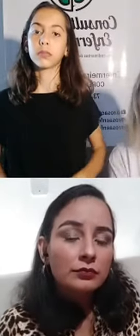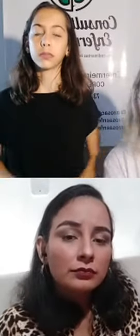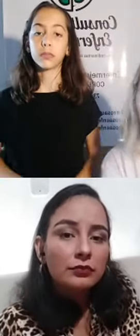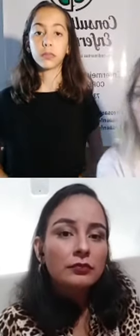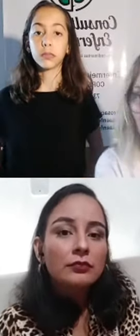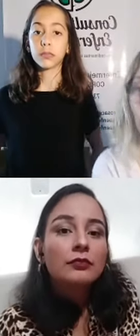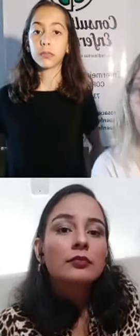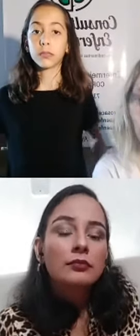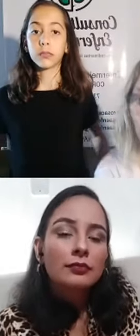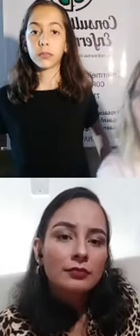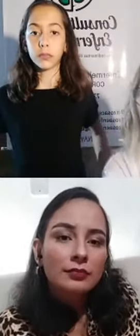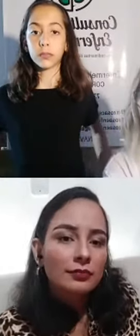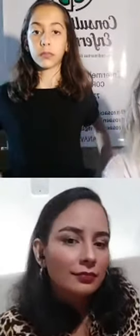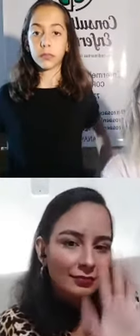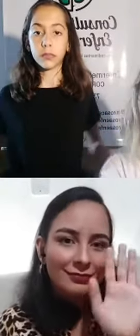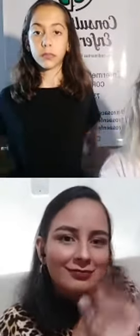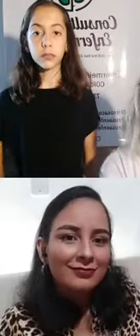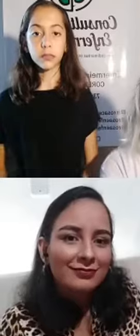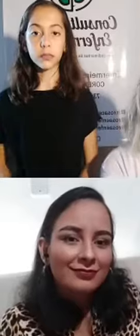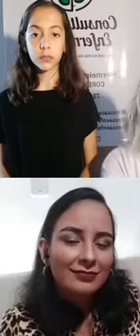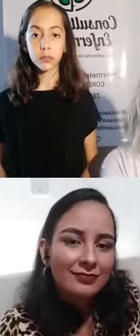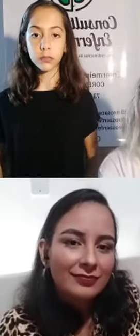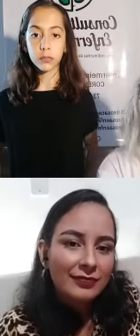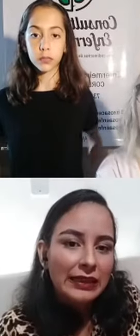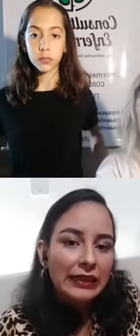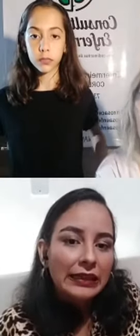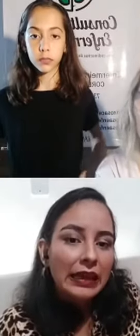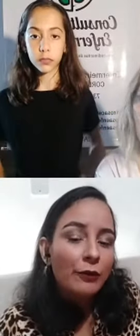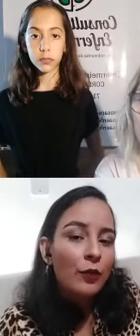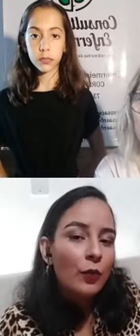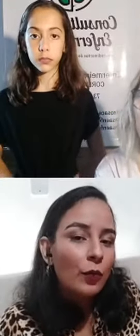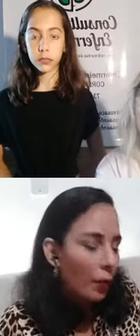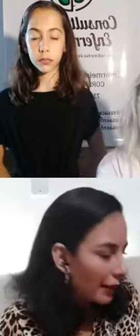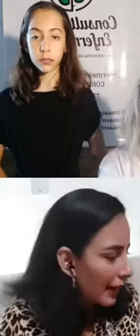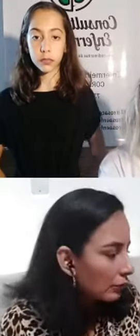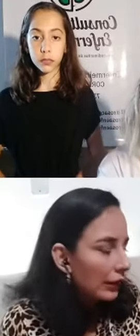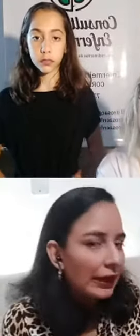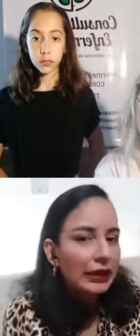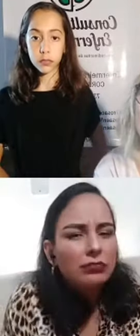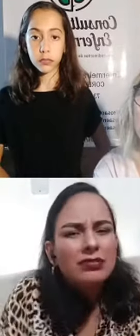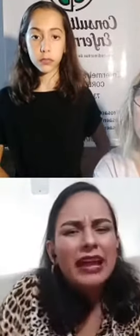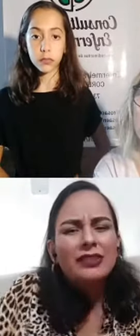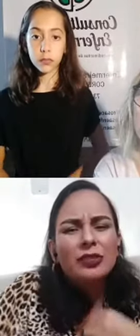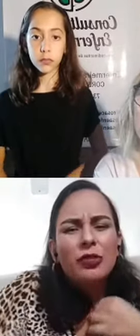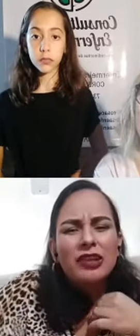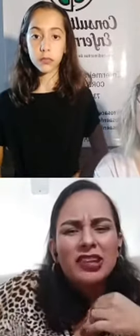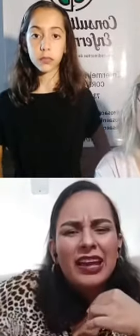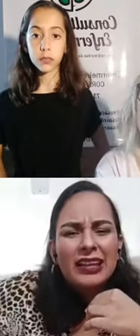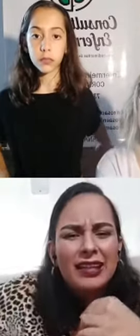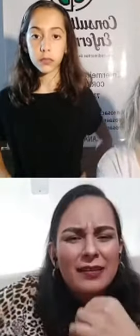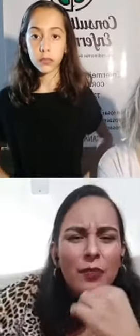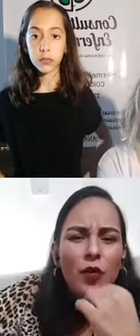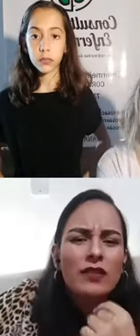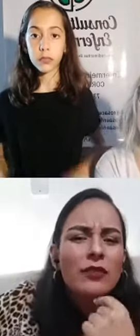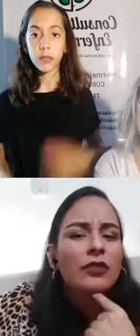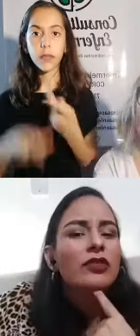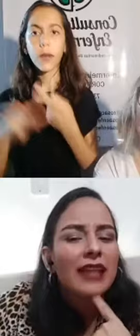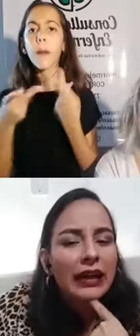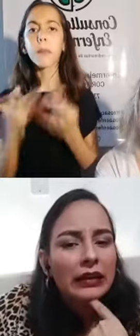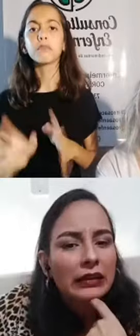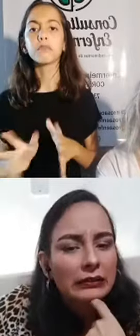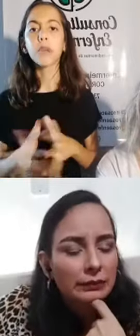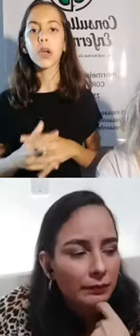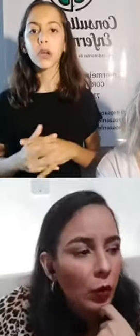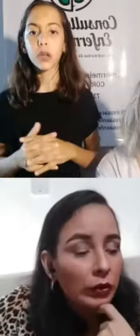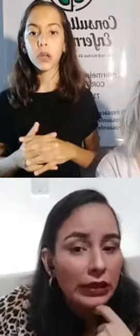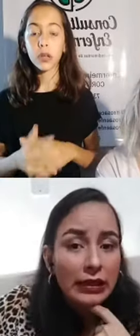comentar. Sim. Eu vi um comentário um técnico, eu acho que é René Simões, eu vi no